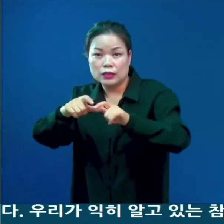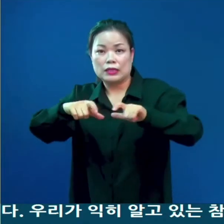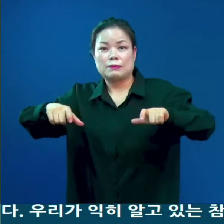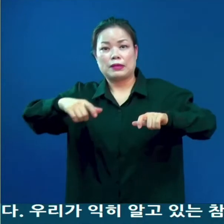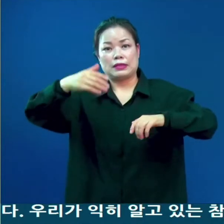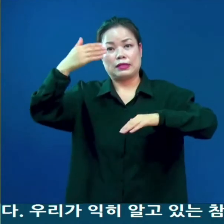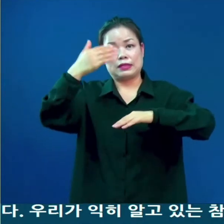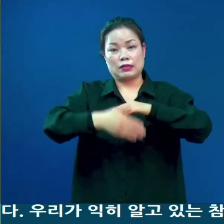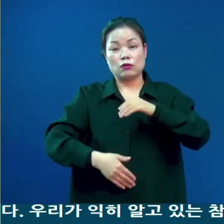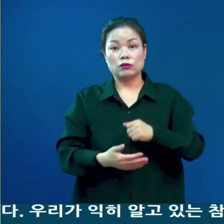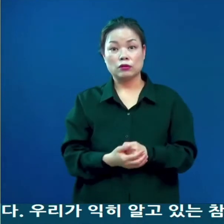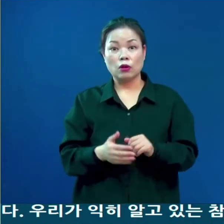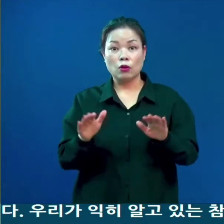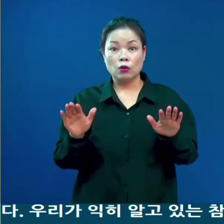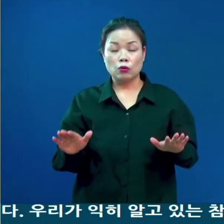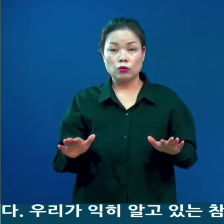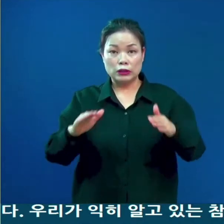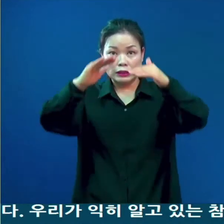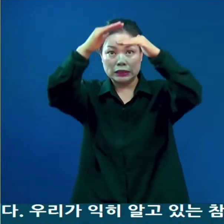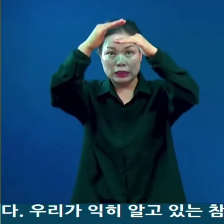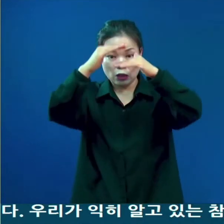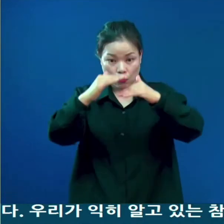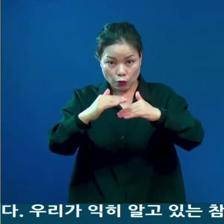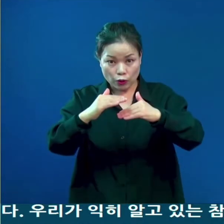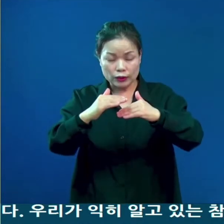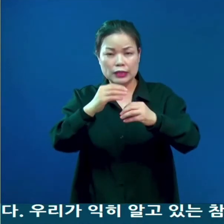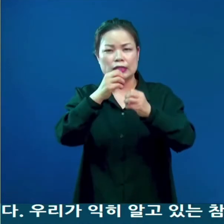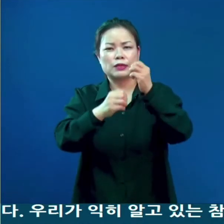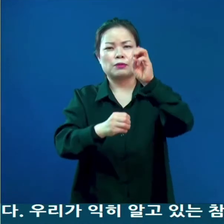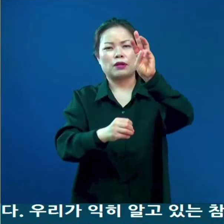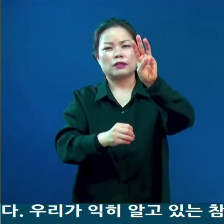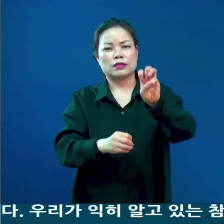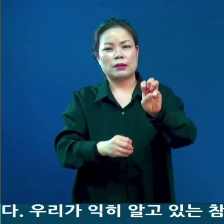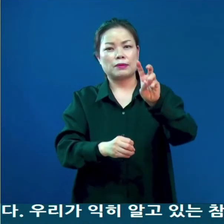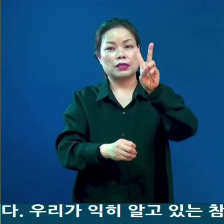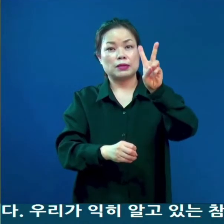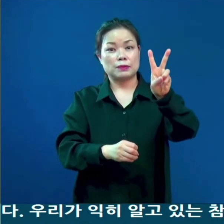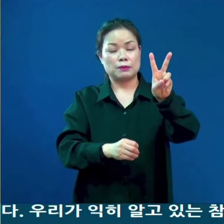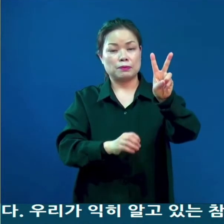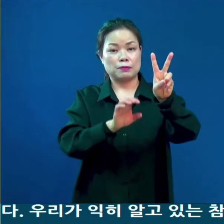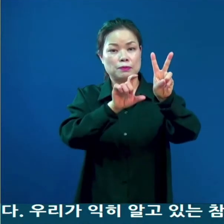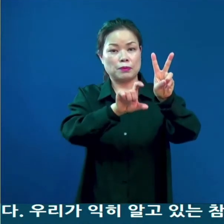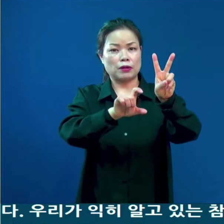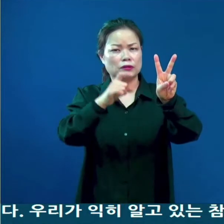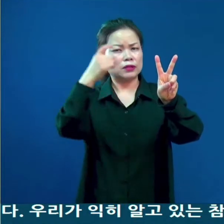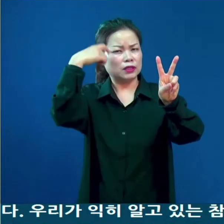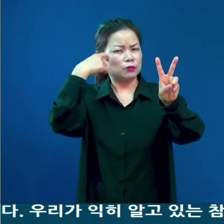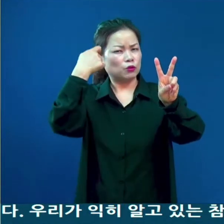형식입니다. 근데 오늘 우리가 읽은 시편 32편은 조금 느낌이 다르죠.